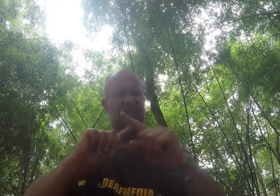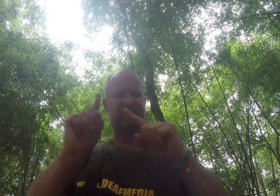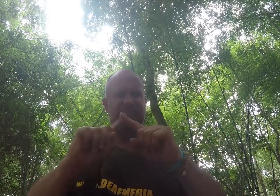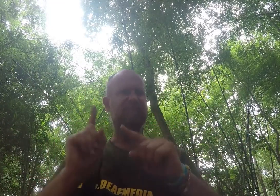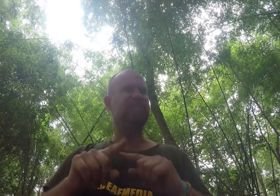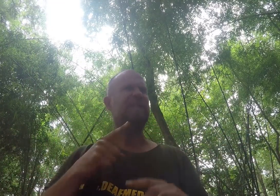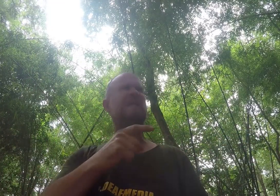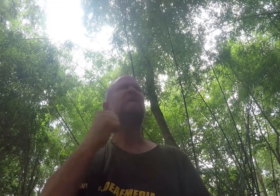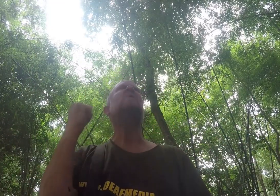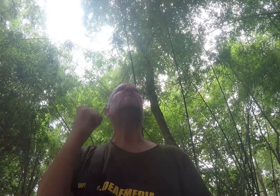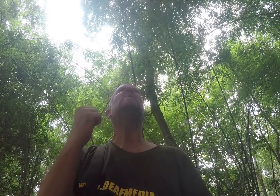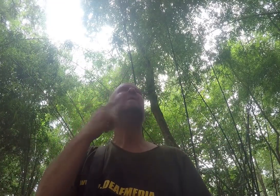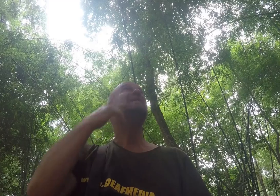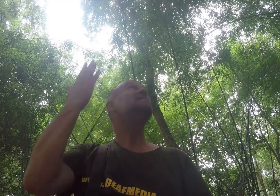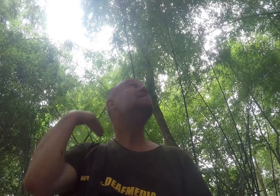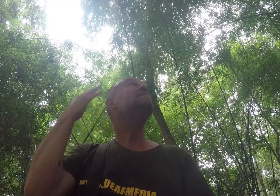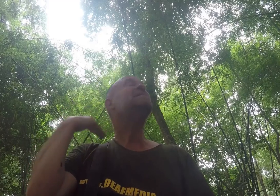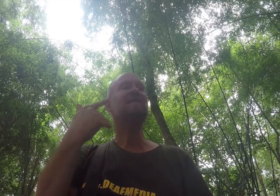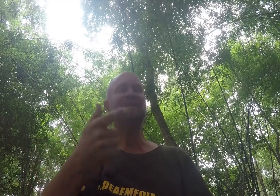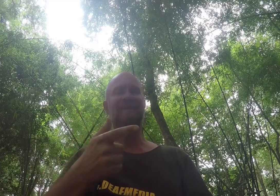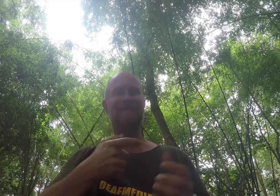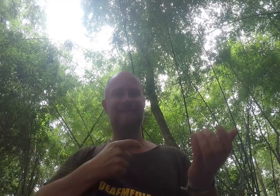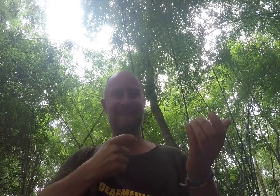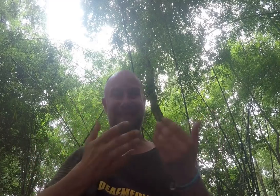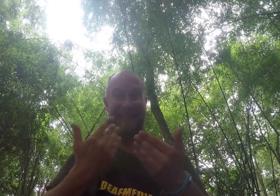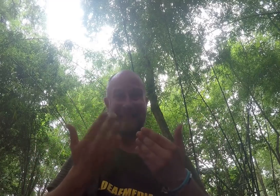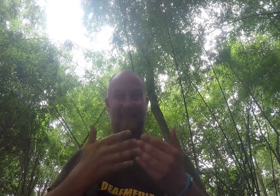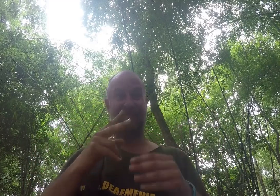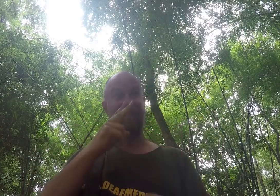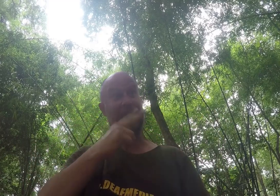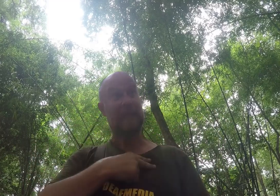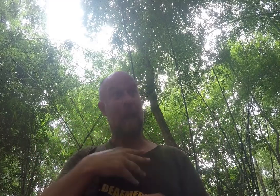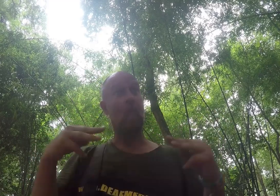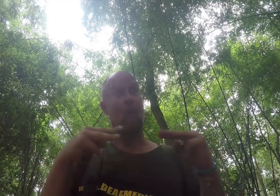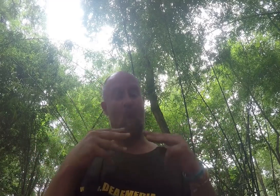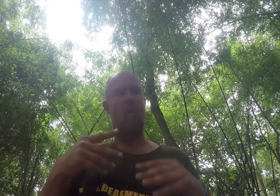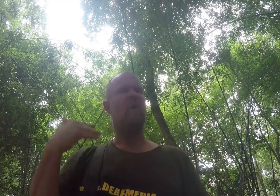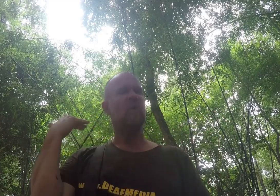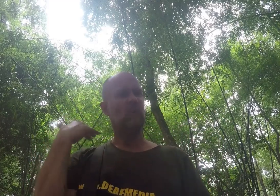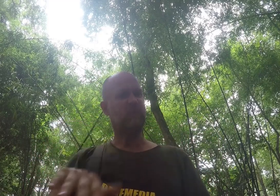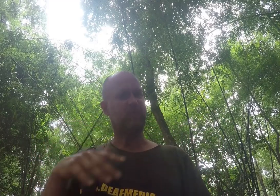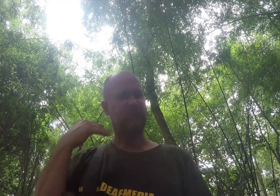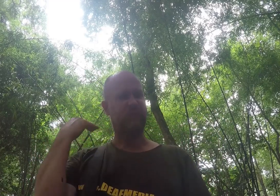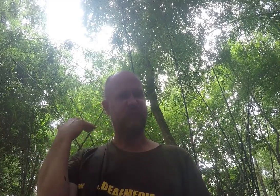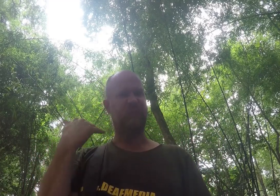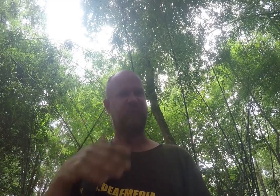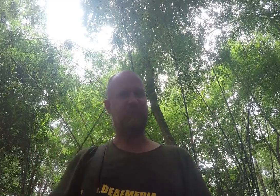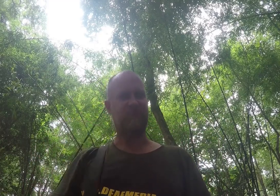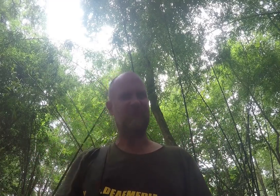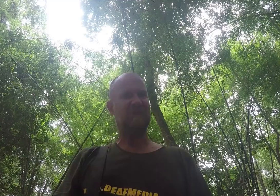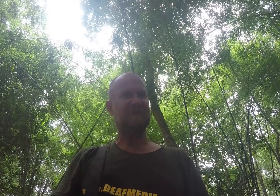Vorrichtungen, Herrgott. Man versteht hier, der Vietnamkrieg war mehr als brutal.